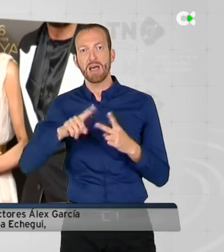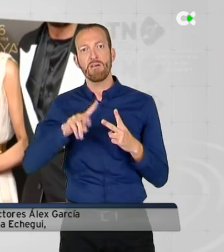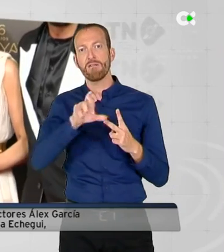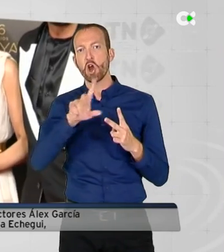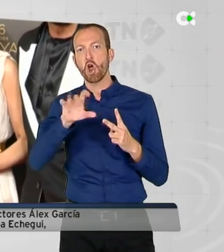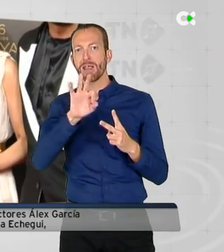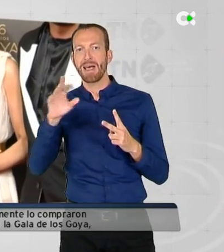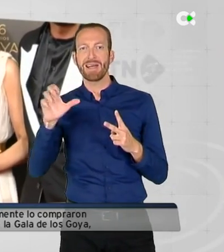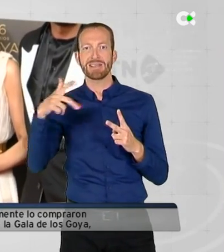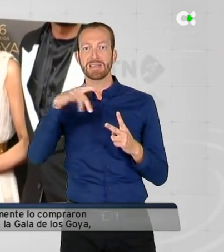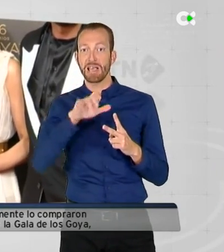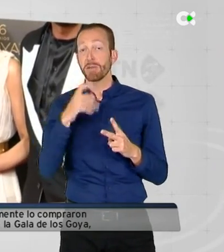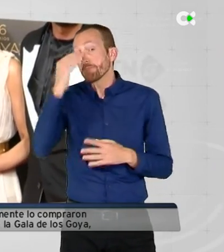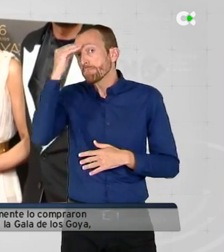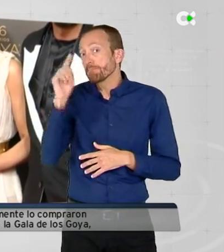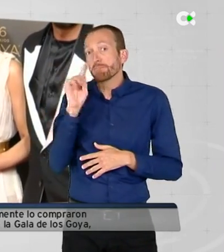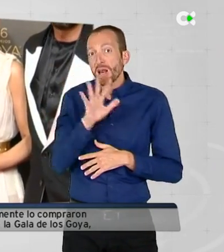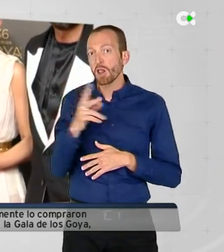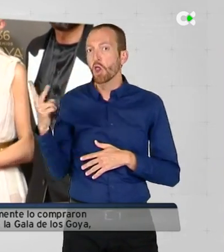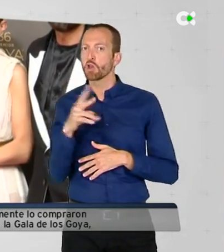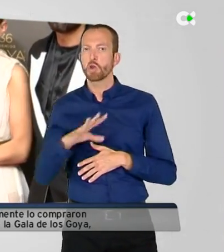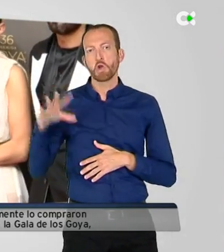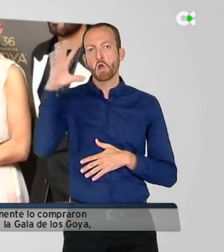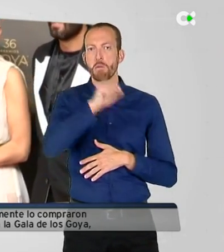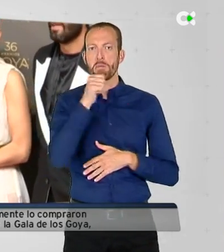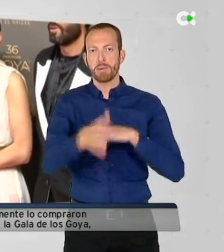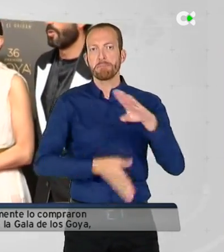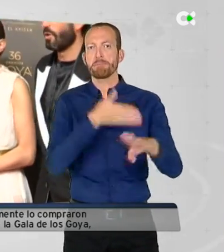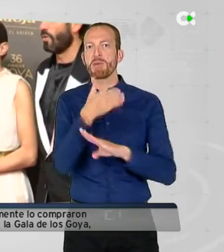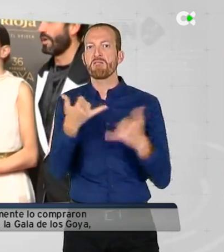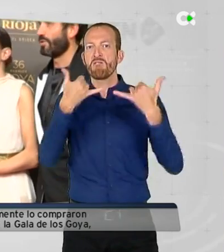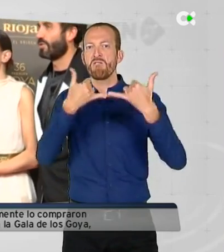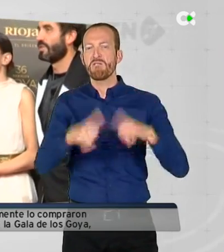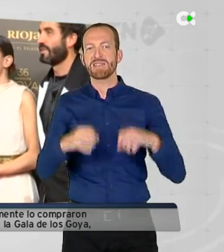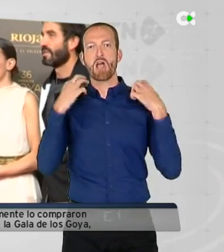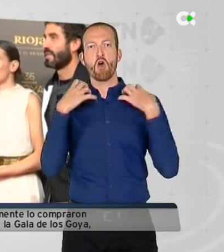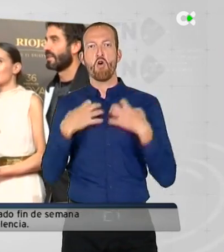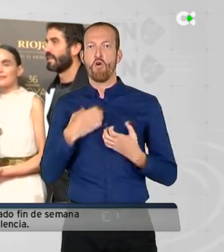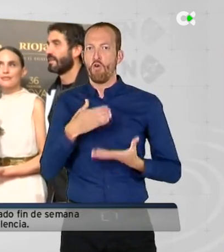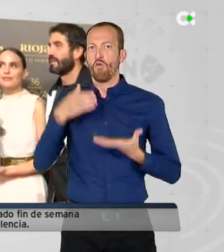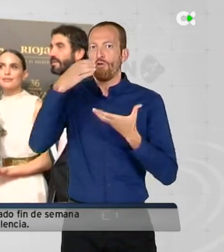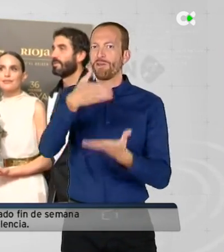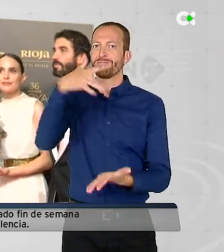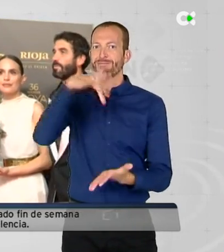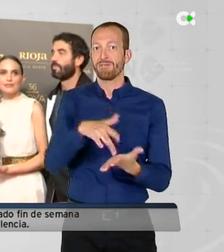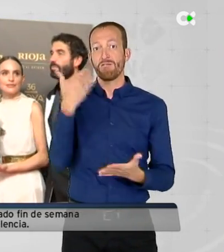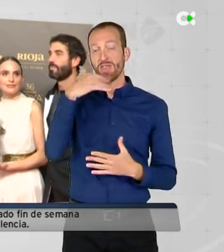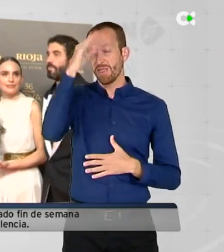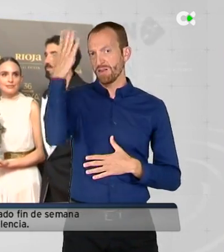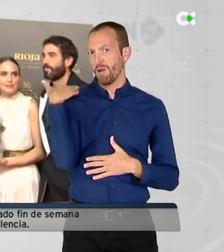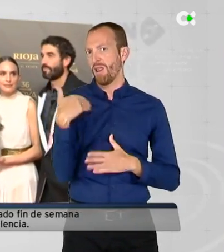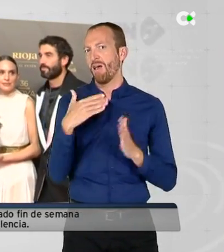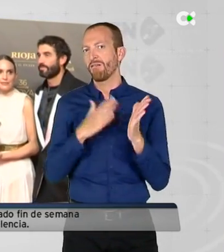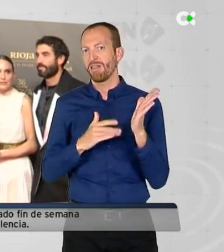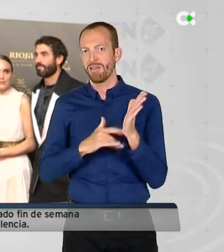Verónica Echegui, quienes supuestamente lo compraron para poder asistir a la gala de los Goya celebrada el pasado fin de